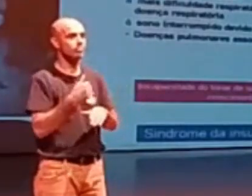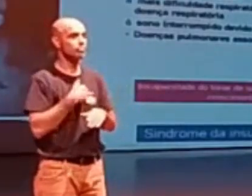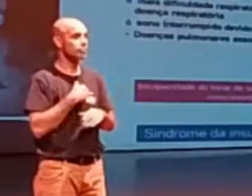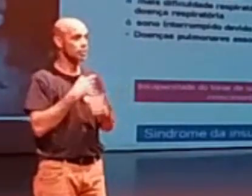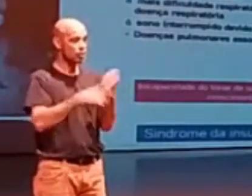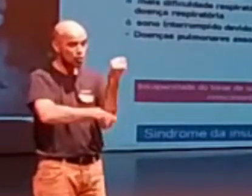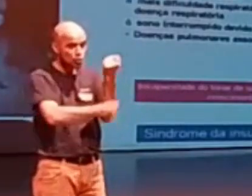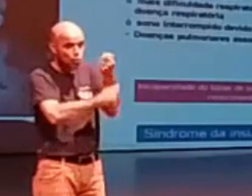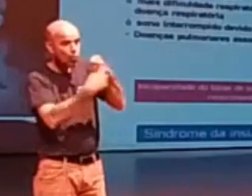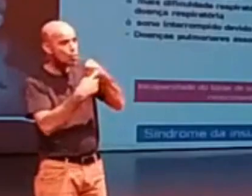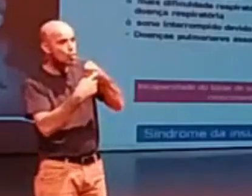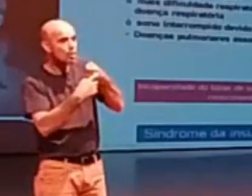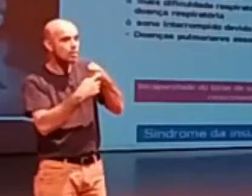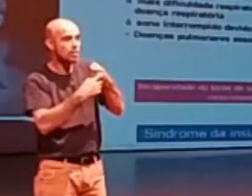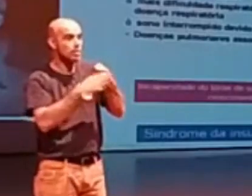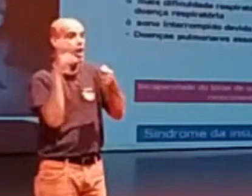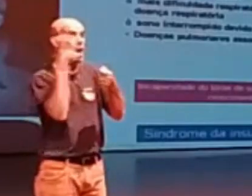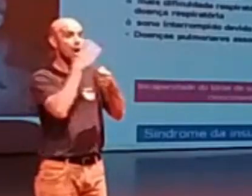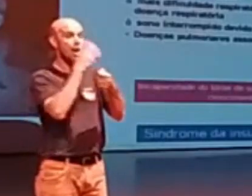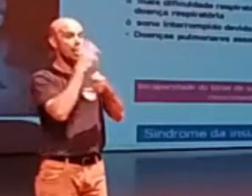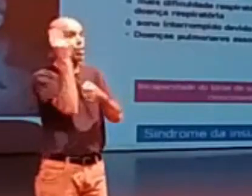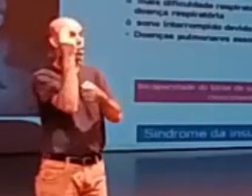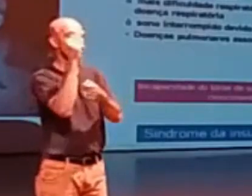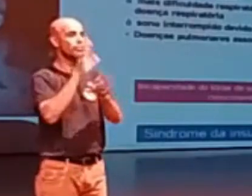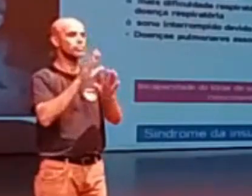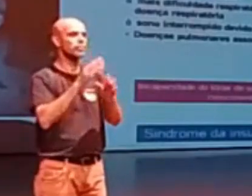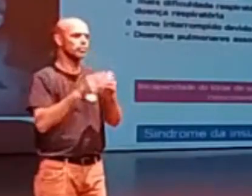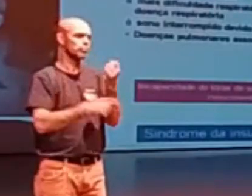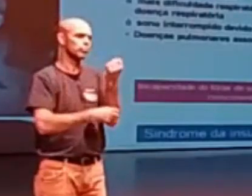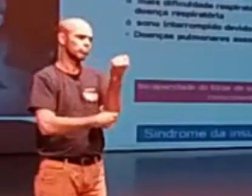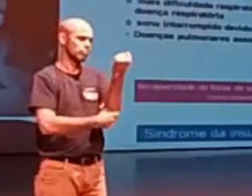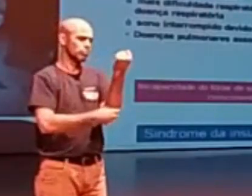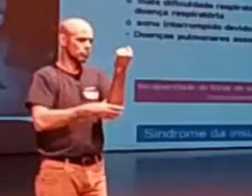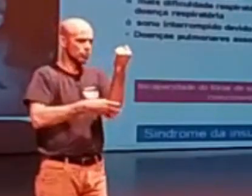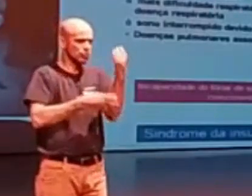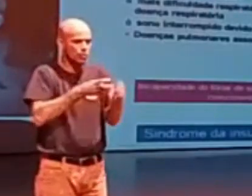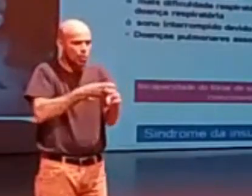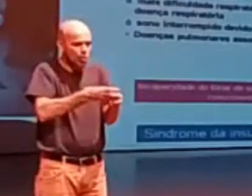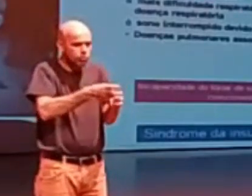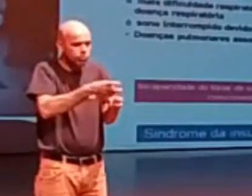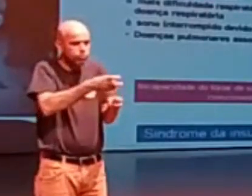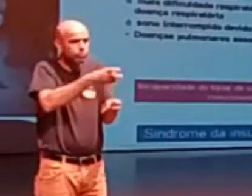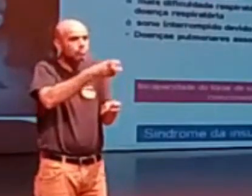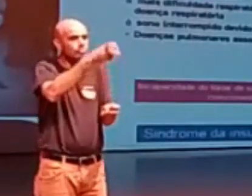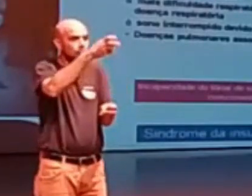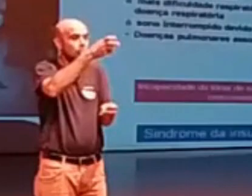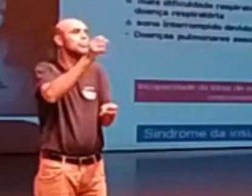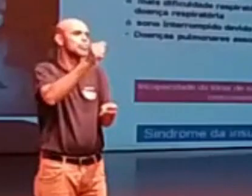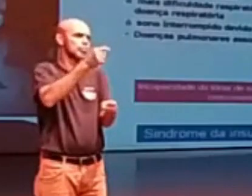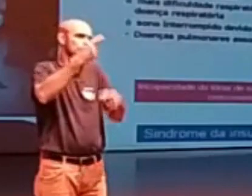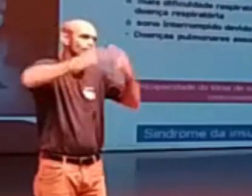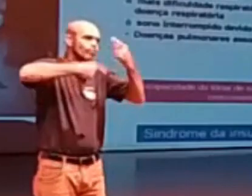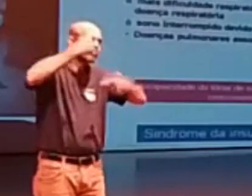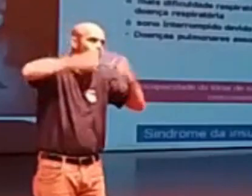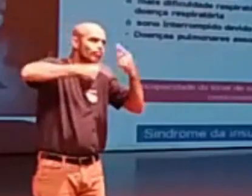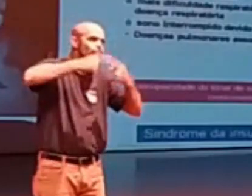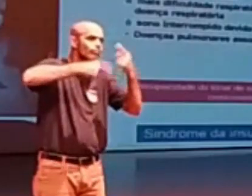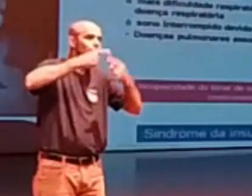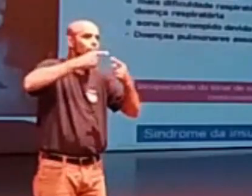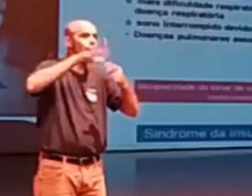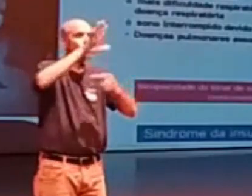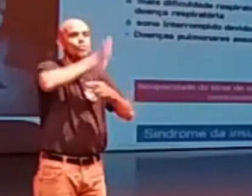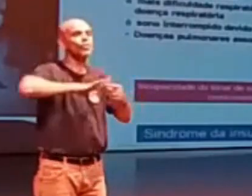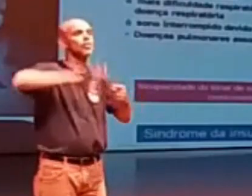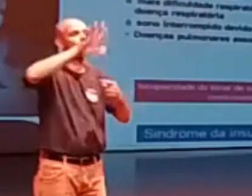urgência, não é muito menos emergência. Falar a verdade, em coluna a gente pode até discutir. Depois tem as perguntas, podem perguntar tudo em coluna geral, tá?